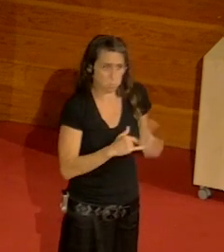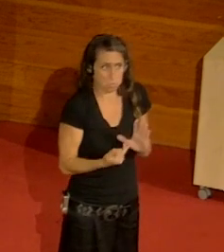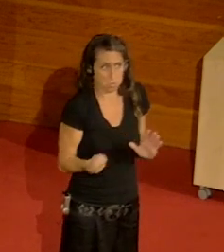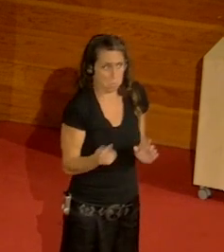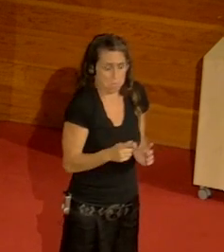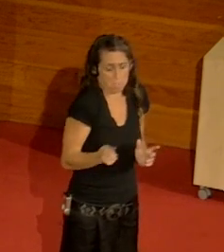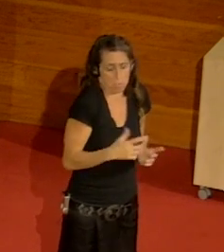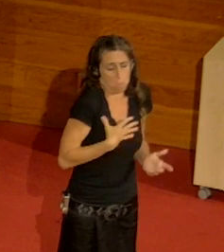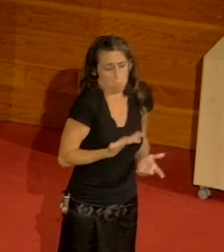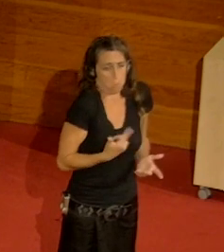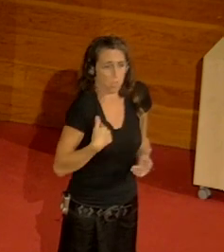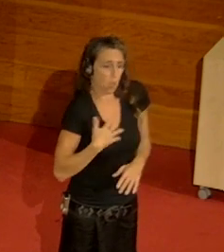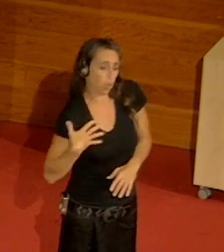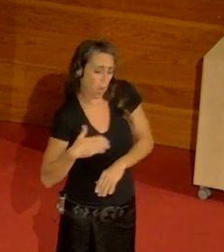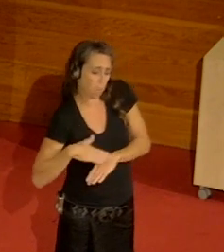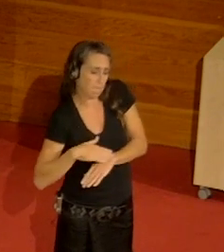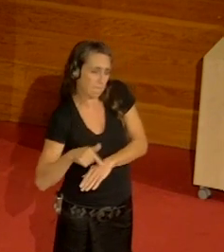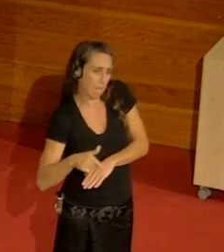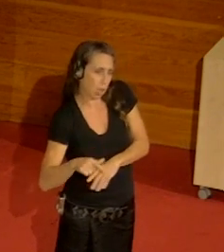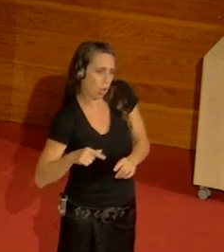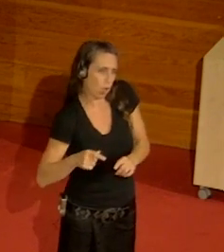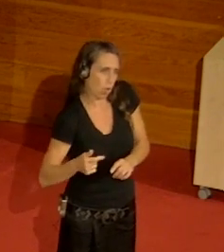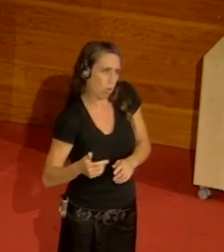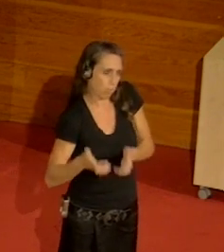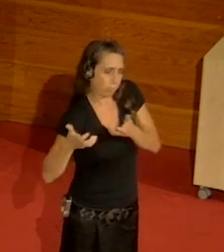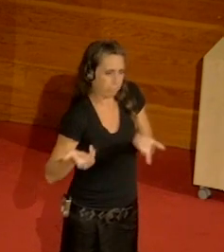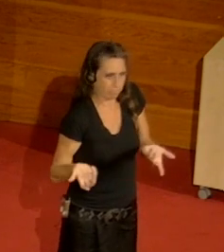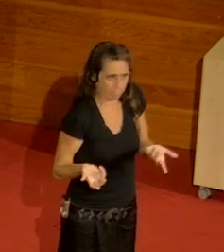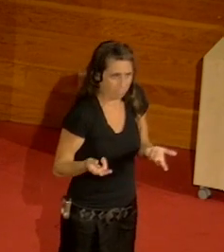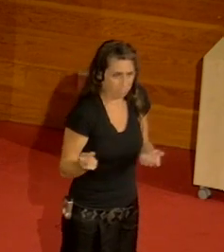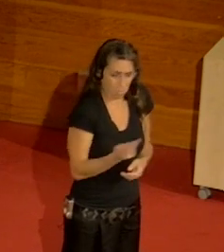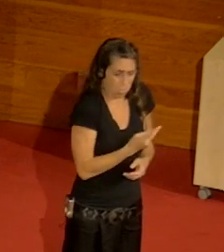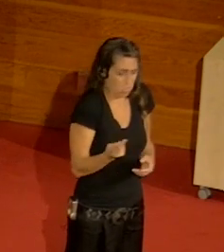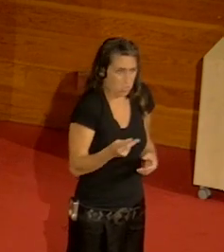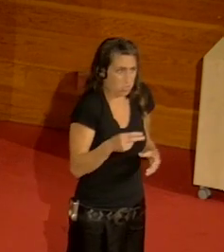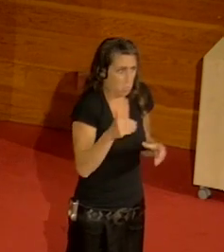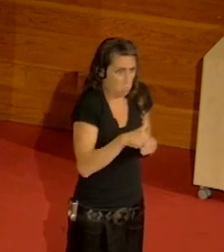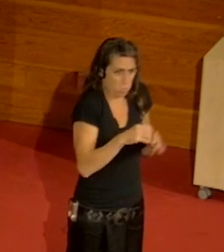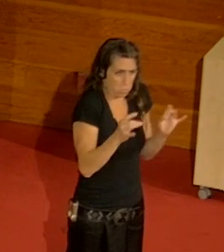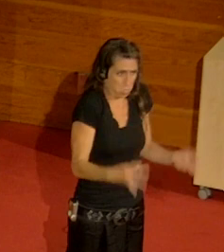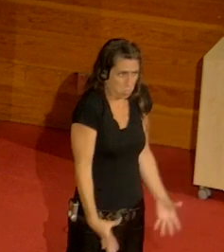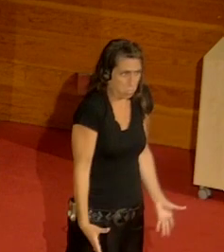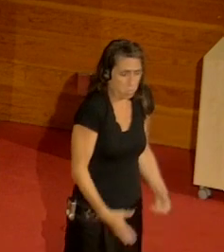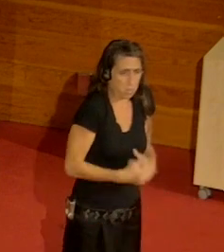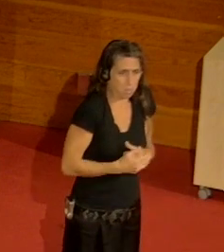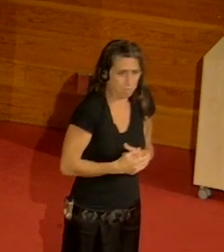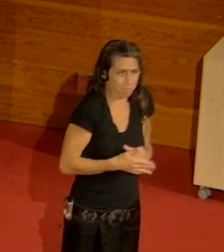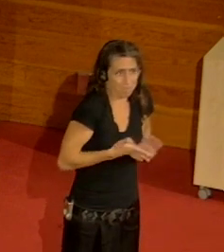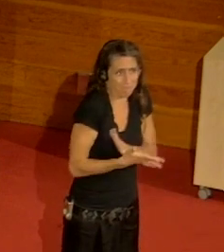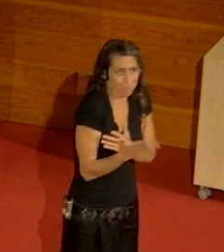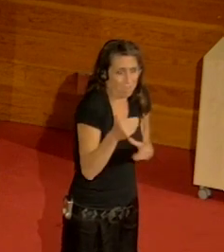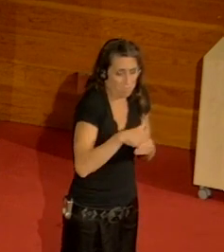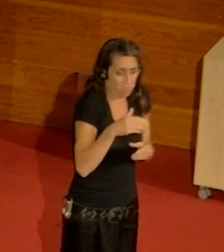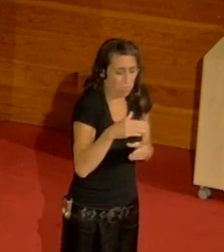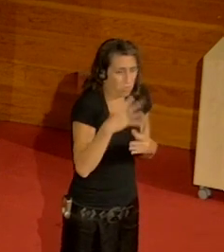como luchas de haber quien Yo quiero este ministerio pero votan Unidos y además y es un voto seguro el